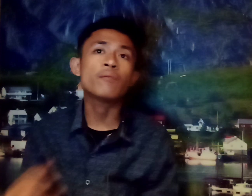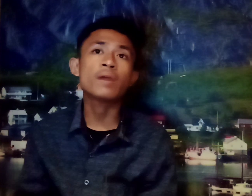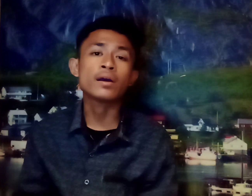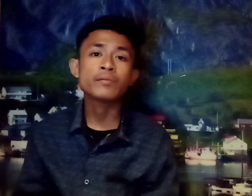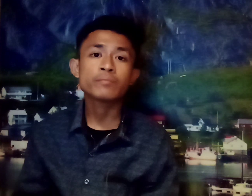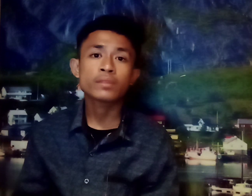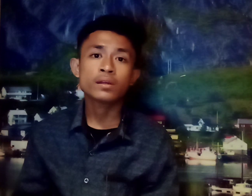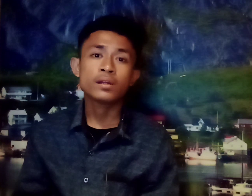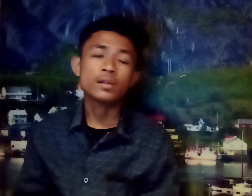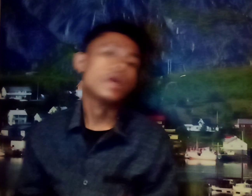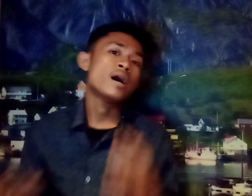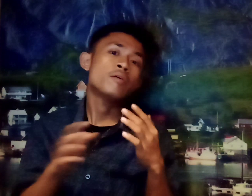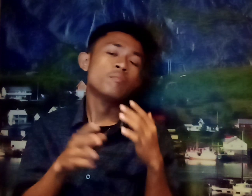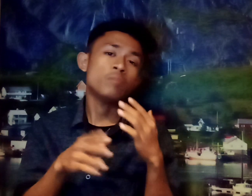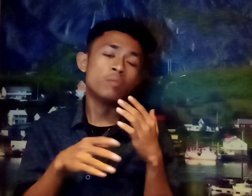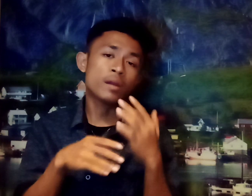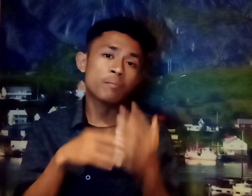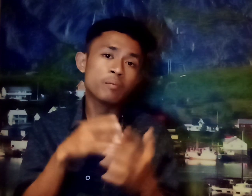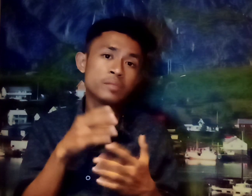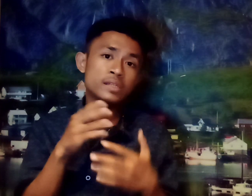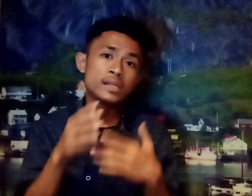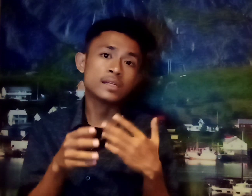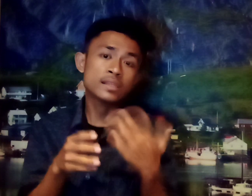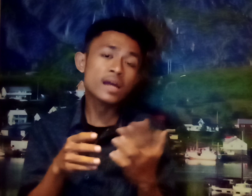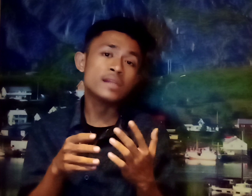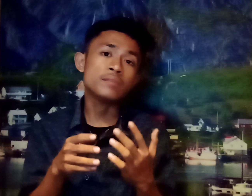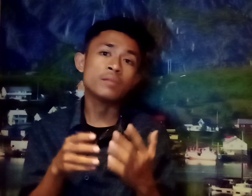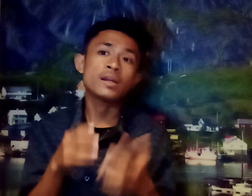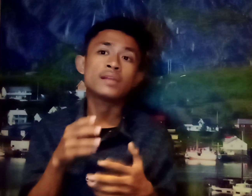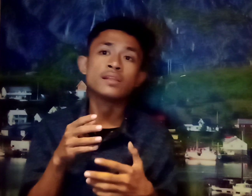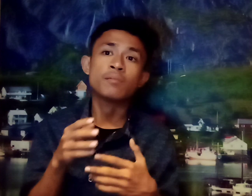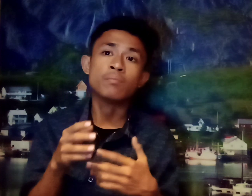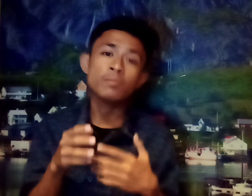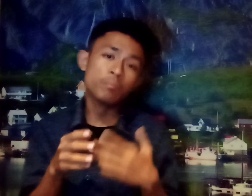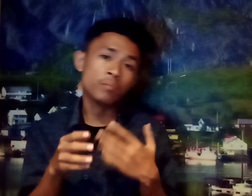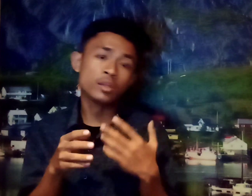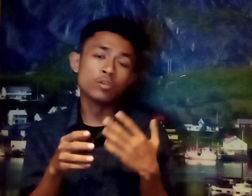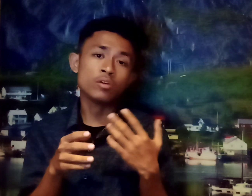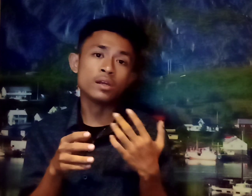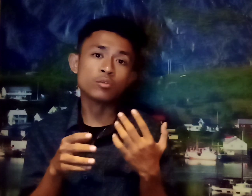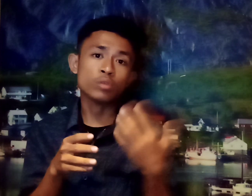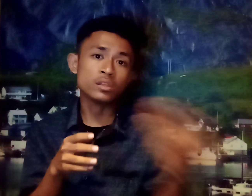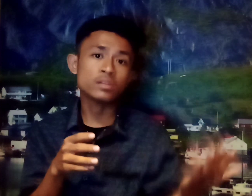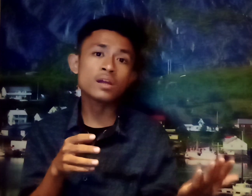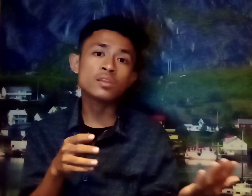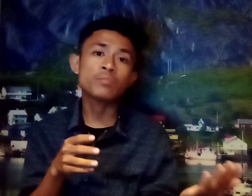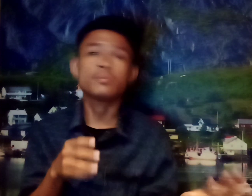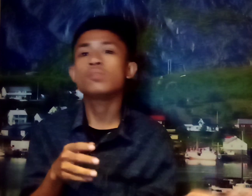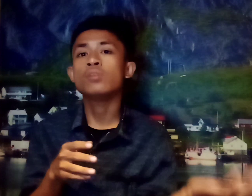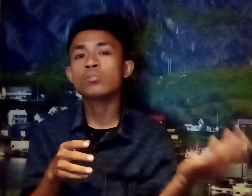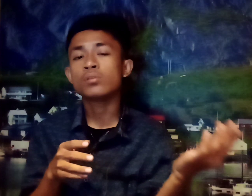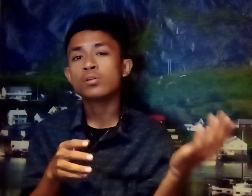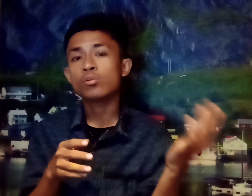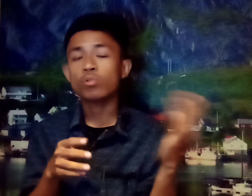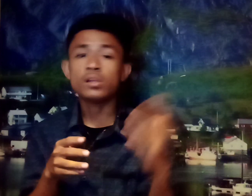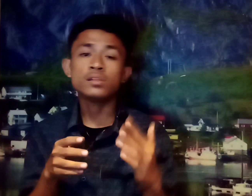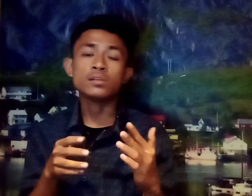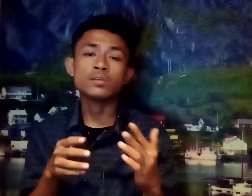lapangan. Nah, beberapa penjelasan tadi mengenai tentang metode kuantitatif, metode kualitatif,